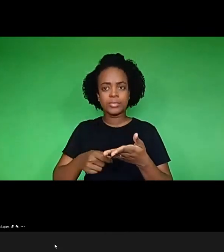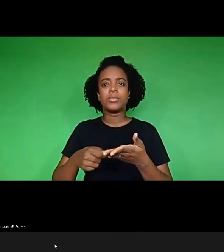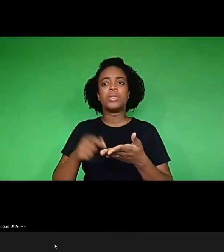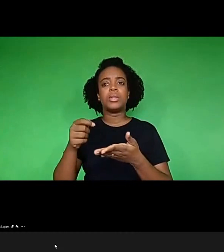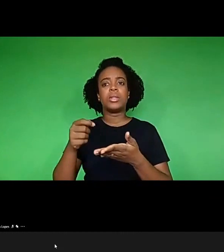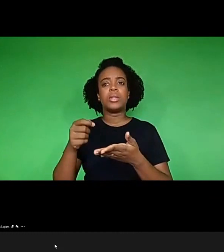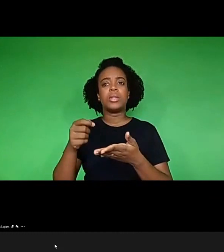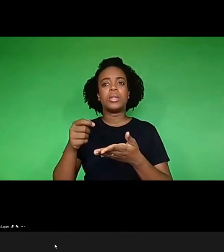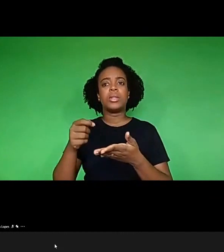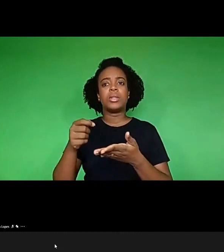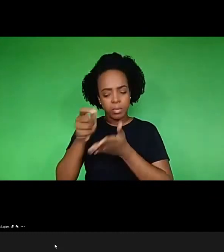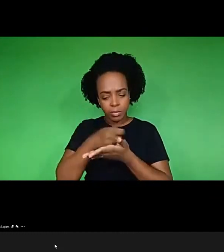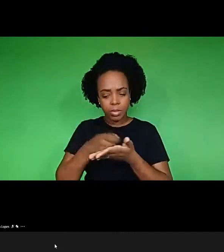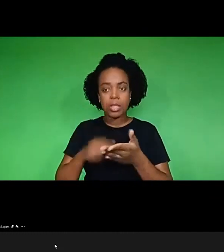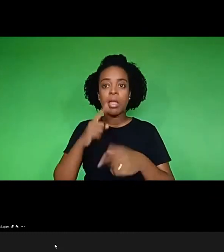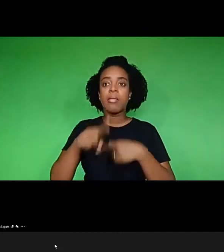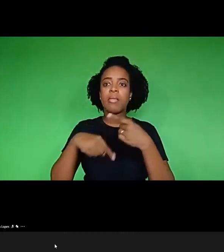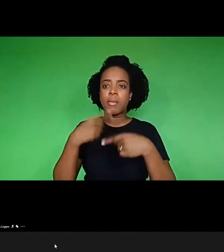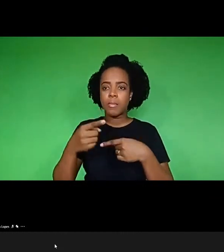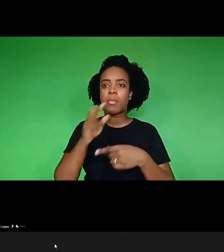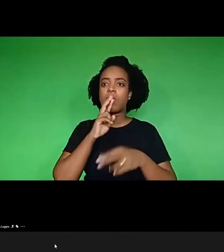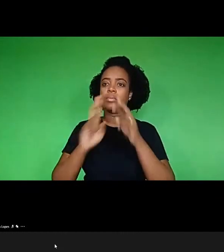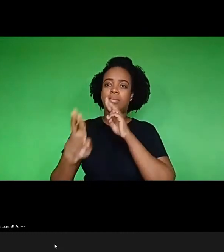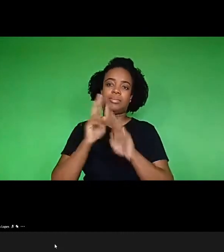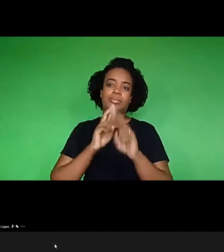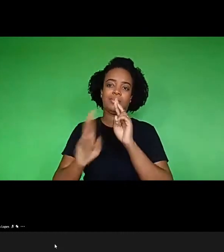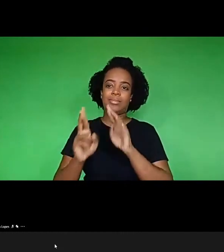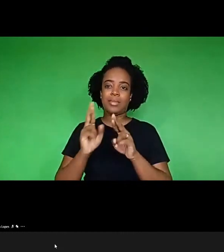frente as dúvidas de vocês, tá certo?